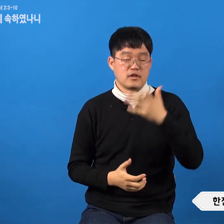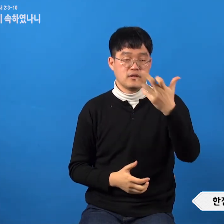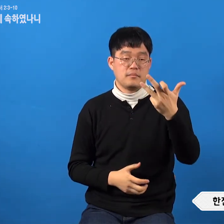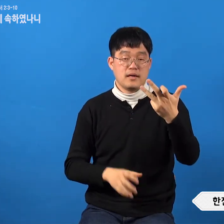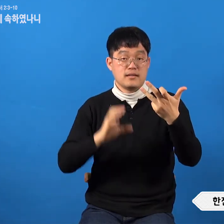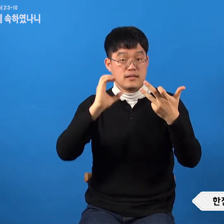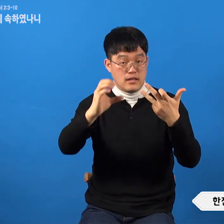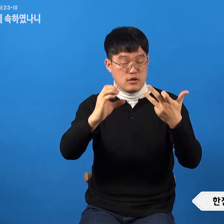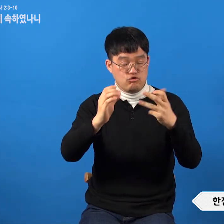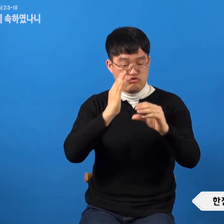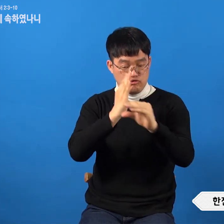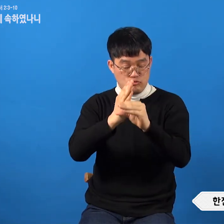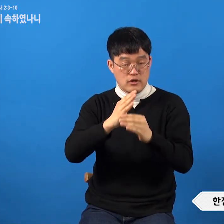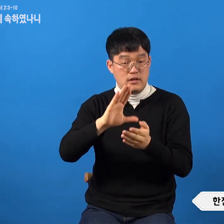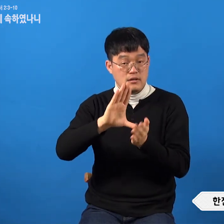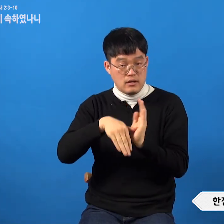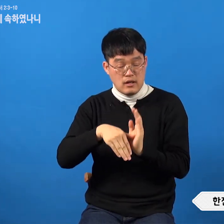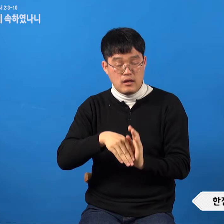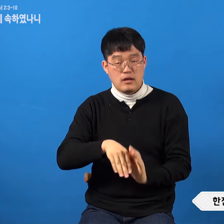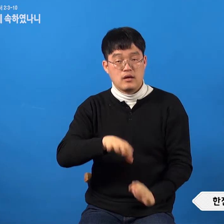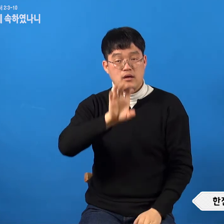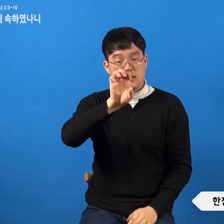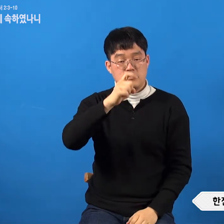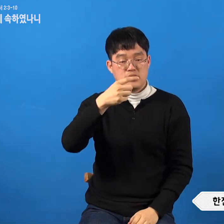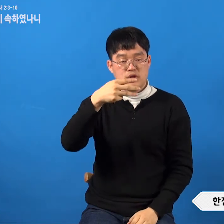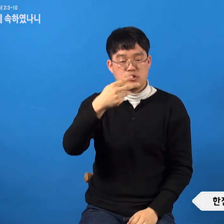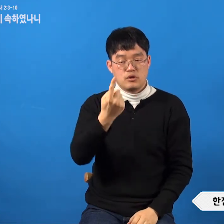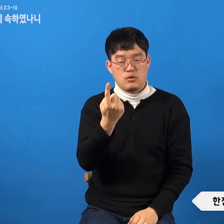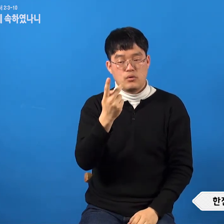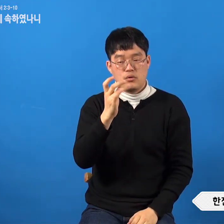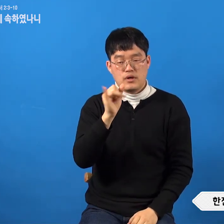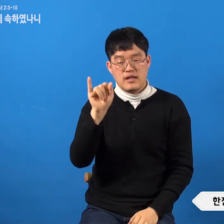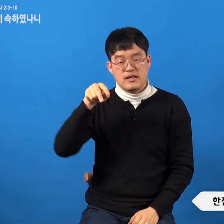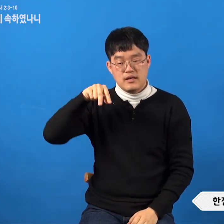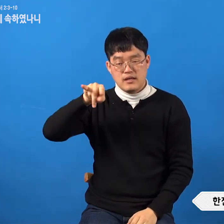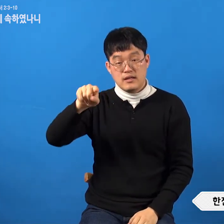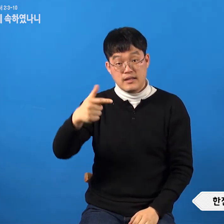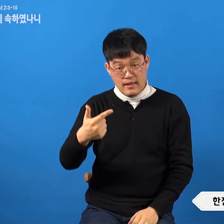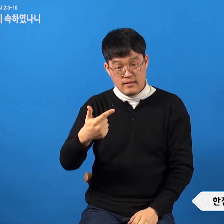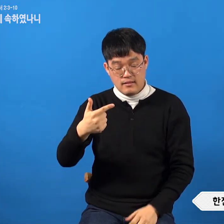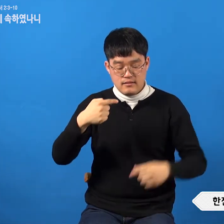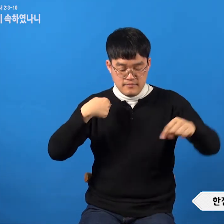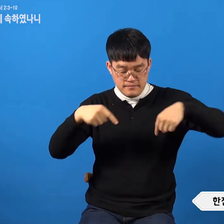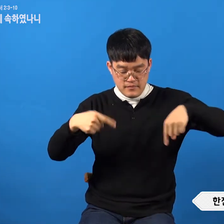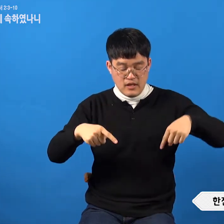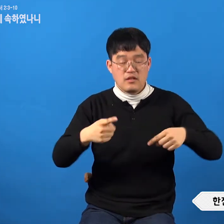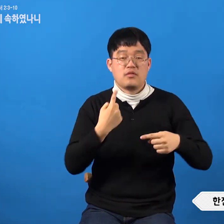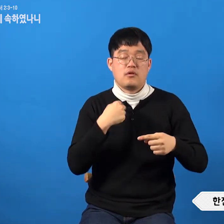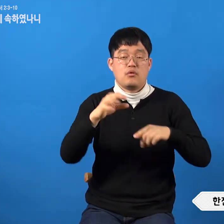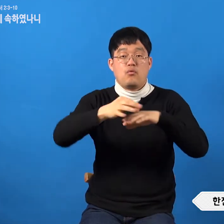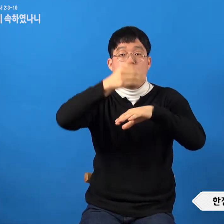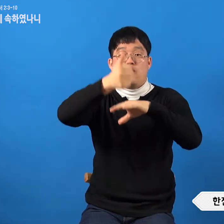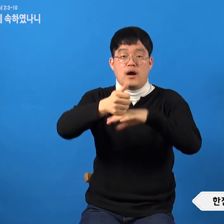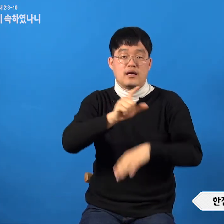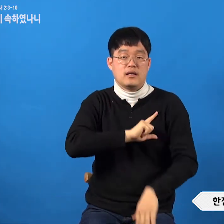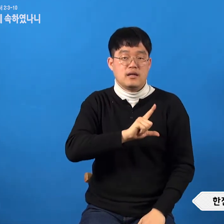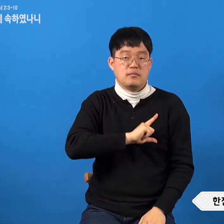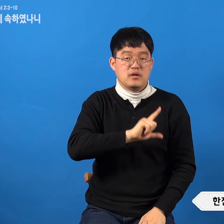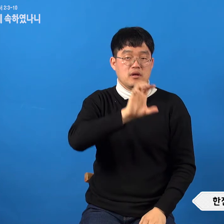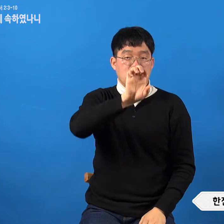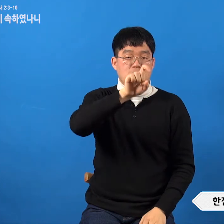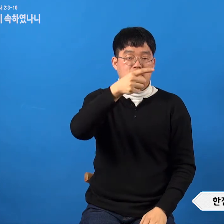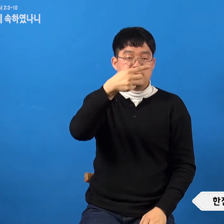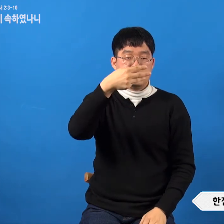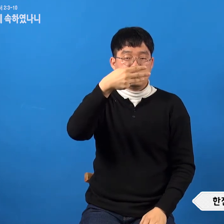18세기 중엽에 프로이센 제국을 다스렸던 분이 프리드리히라는 대왕입니다. 그런데 이 프리드리히